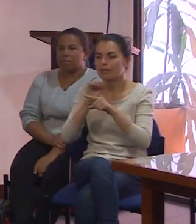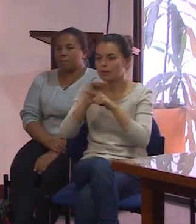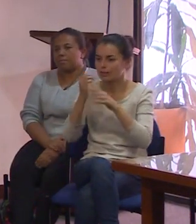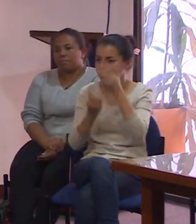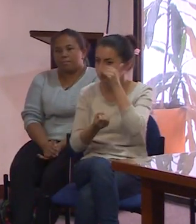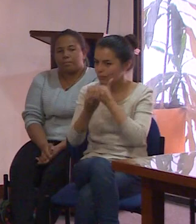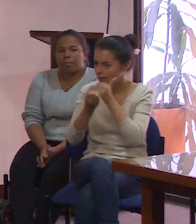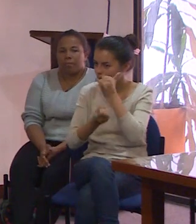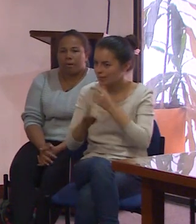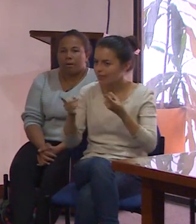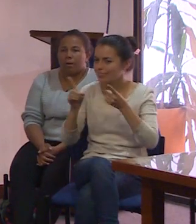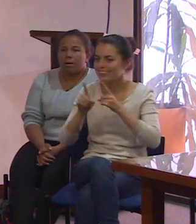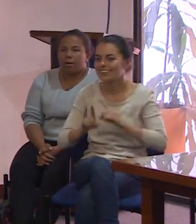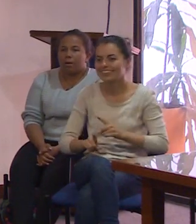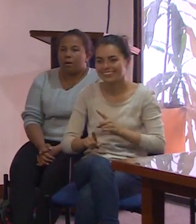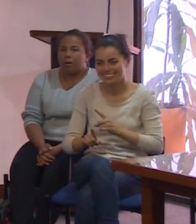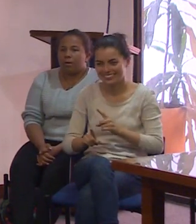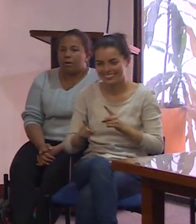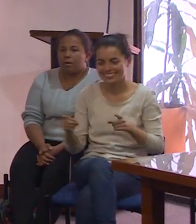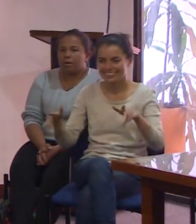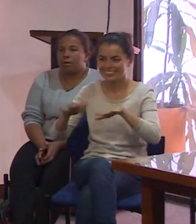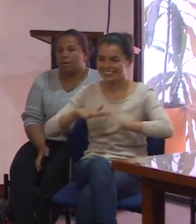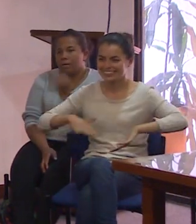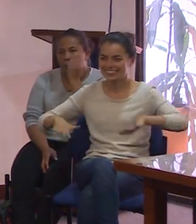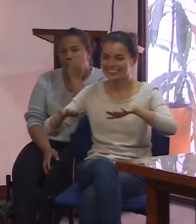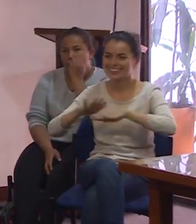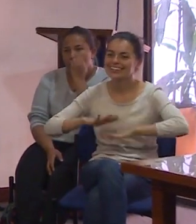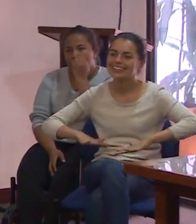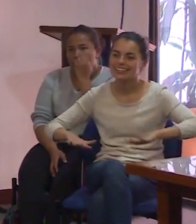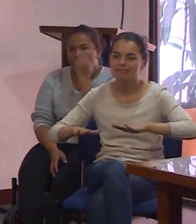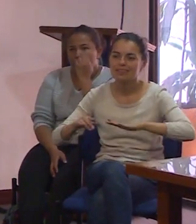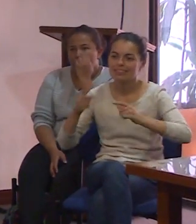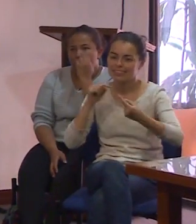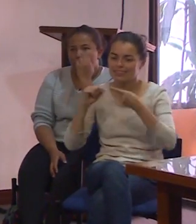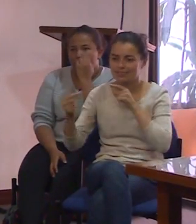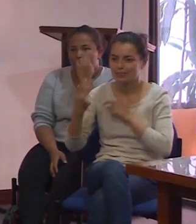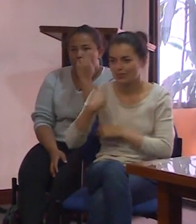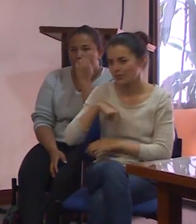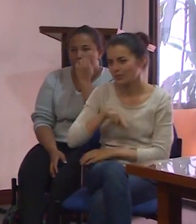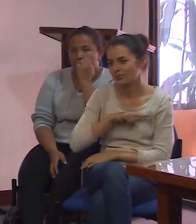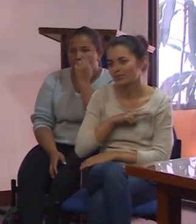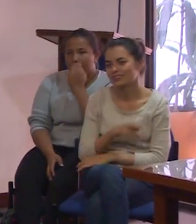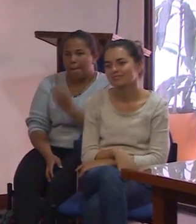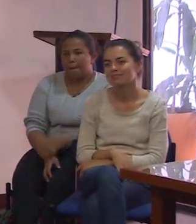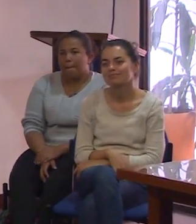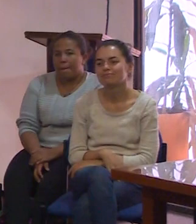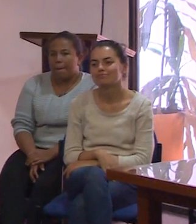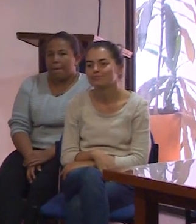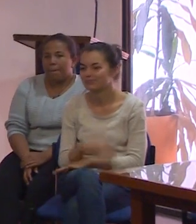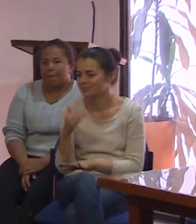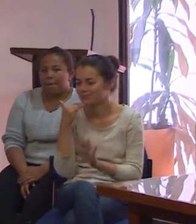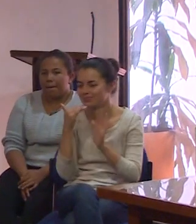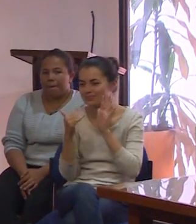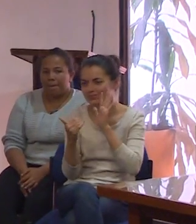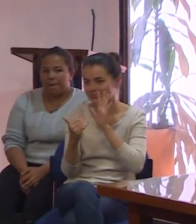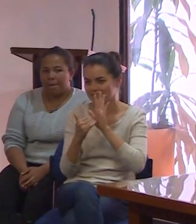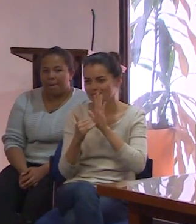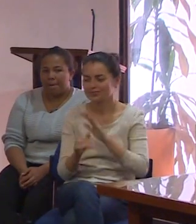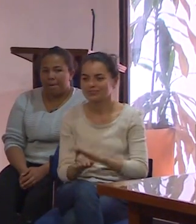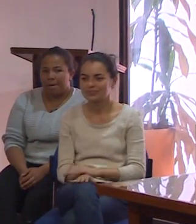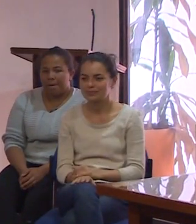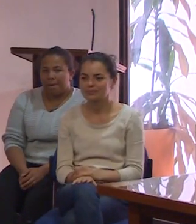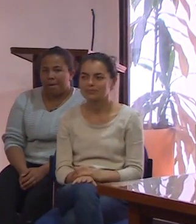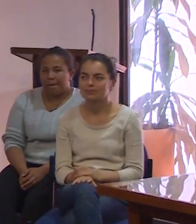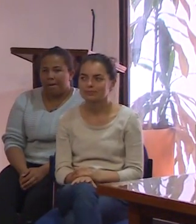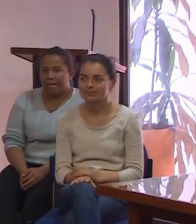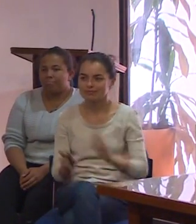pedagógicas y, por supuesto, los espacios en los cuales discutimos. Digamos que, por ejemplo, una